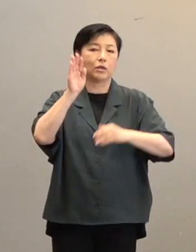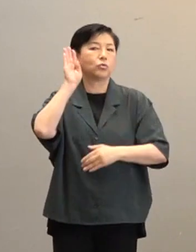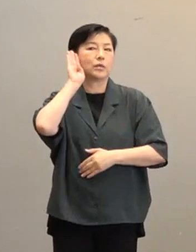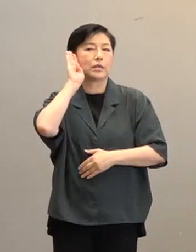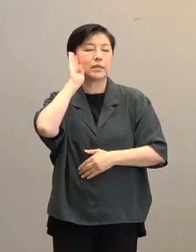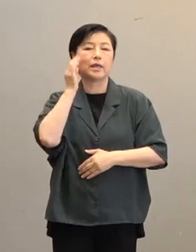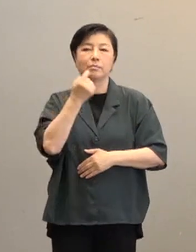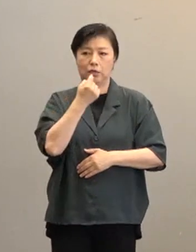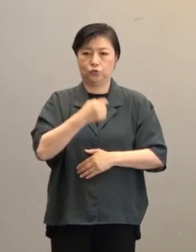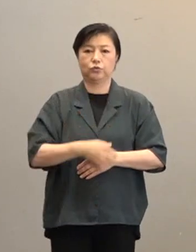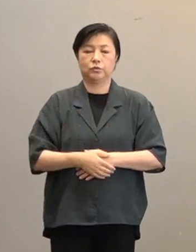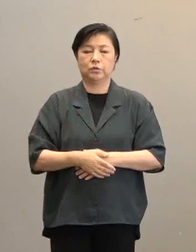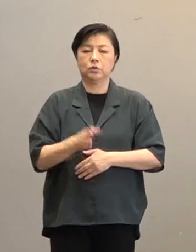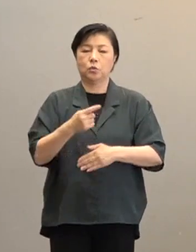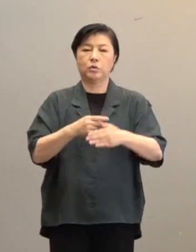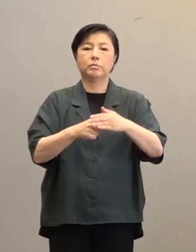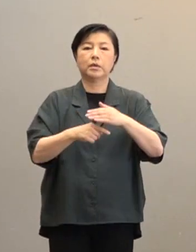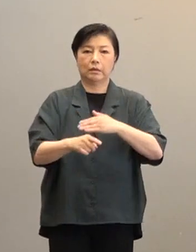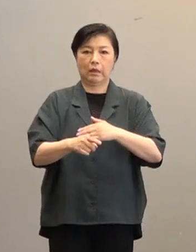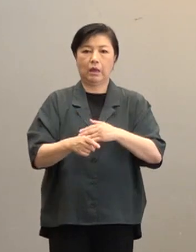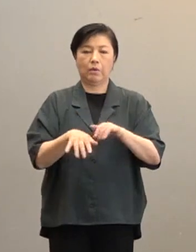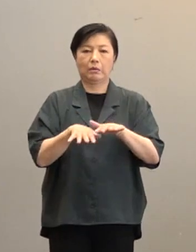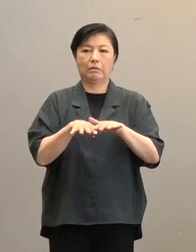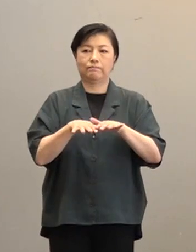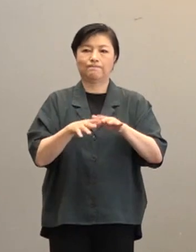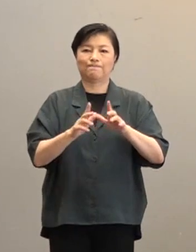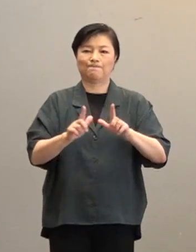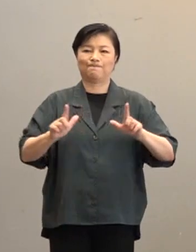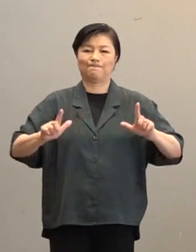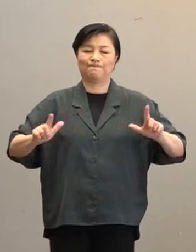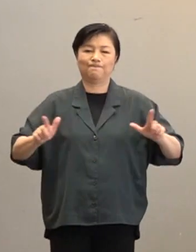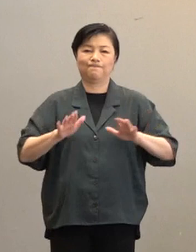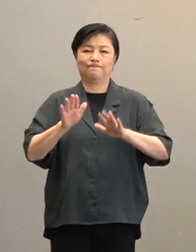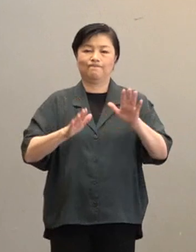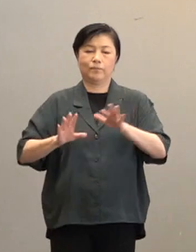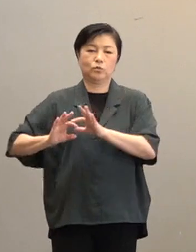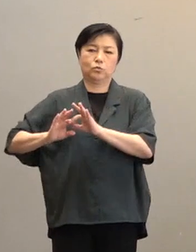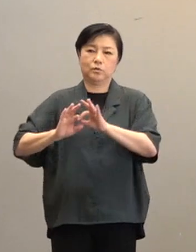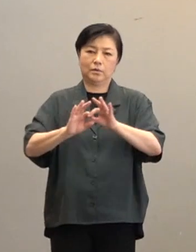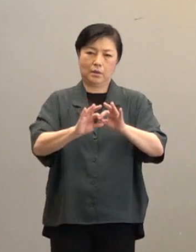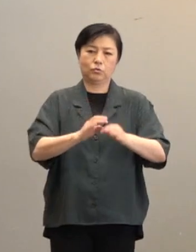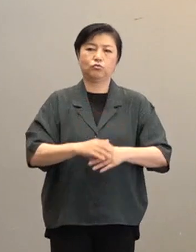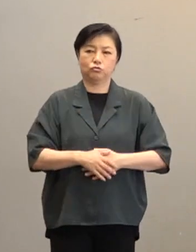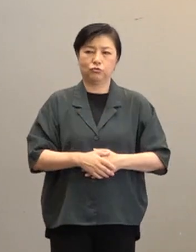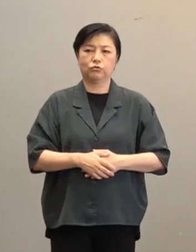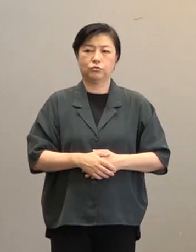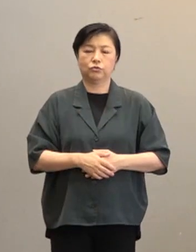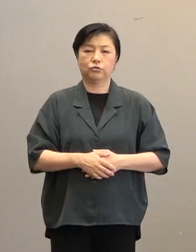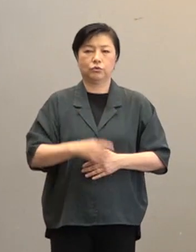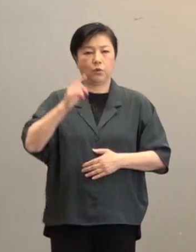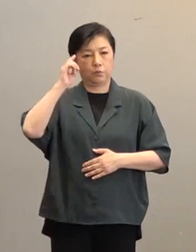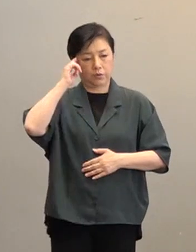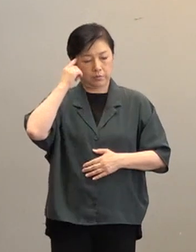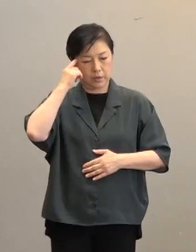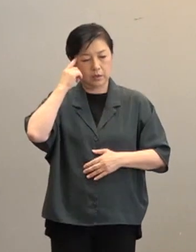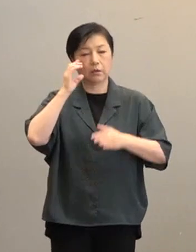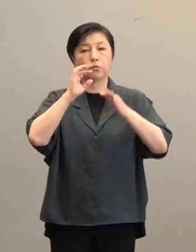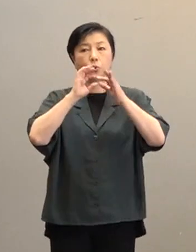ておりますので、そういった意味では拡大傾向が続いているというふうに考えておりますので